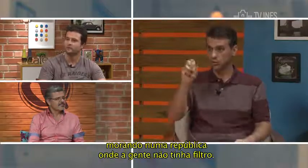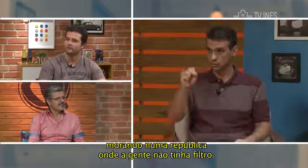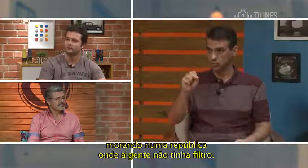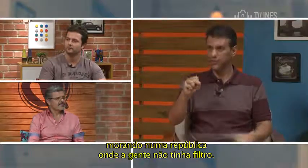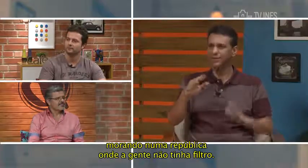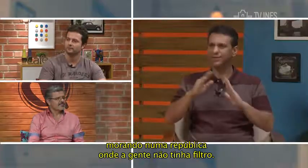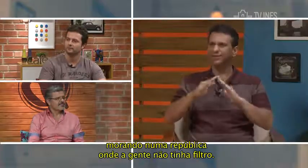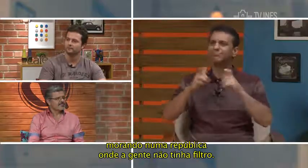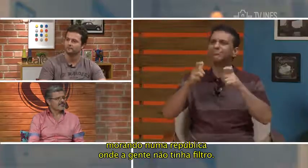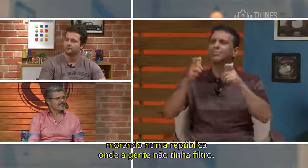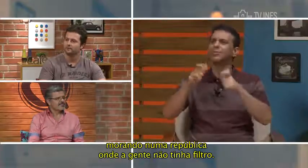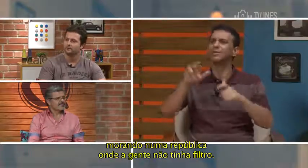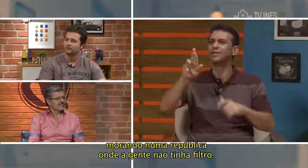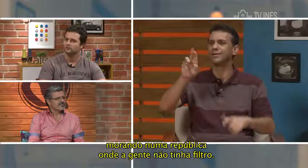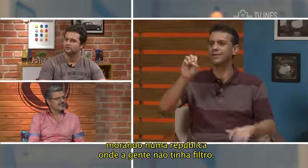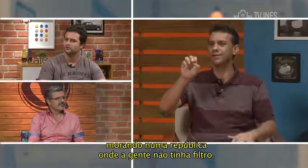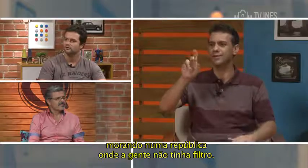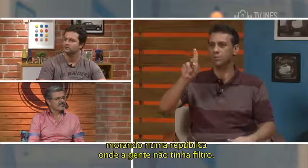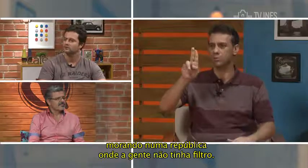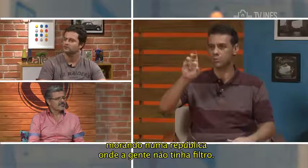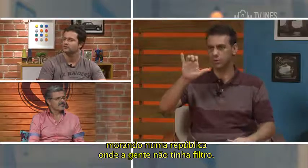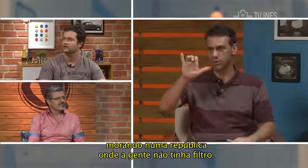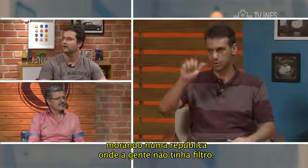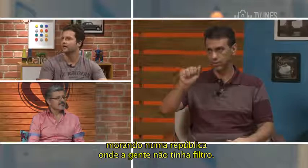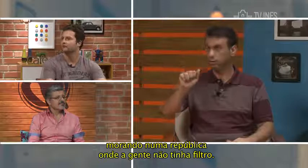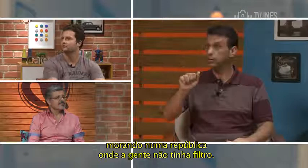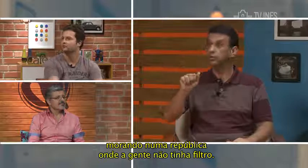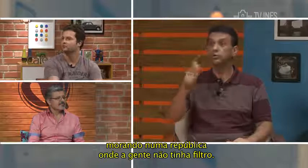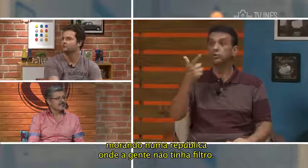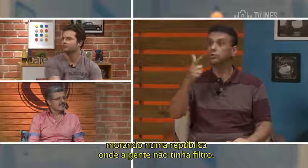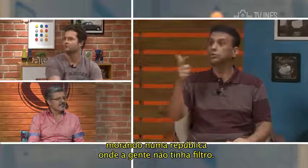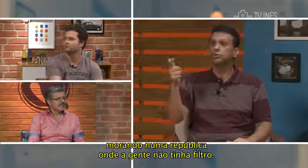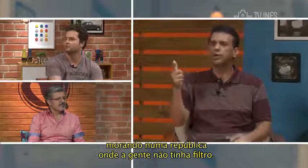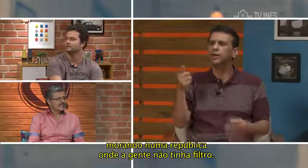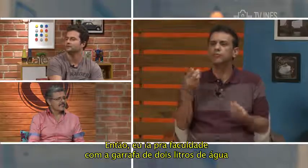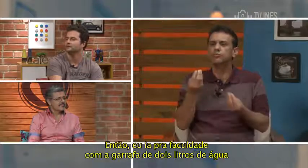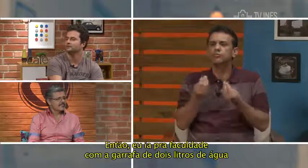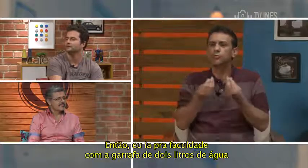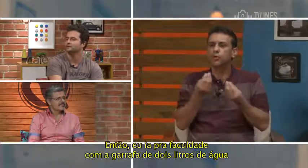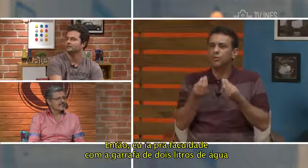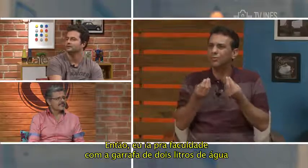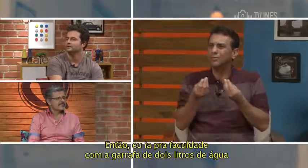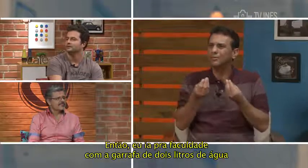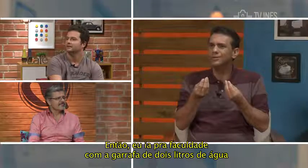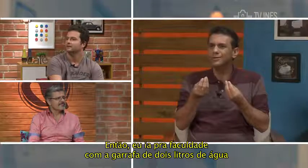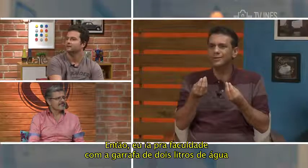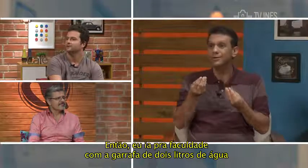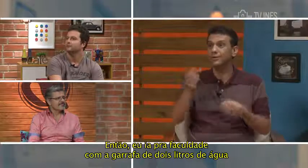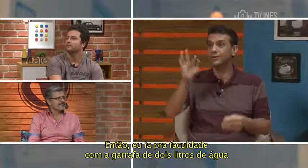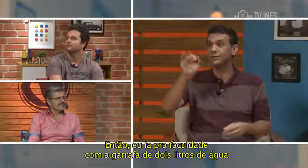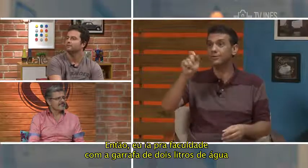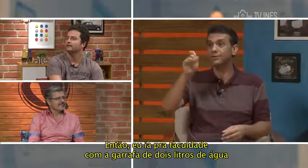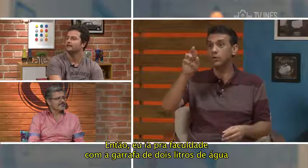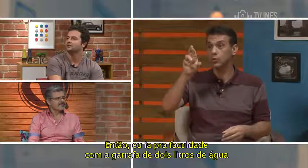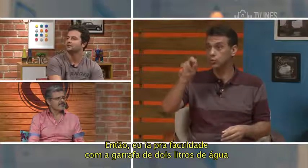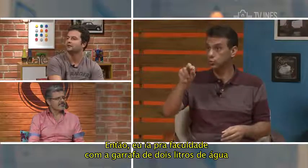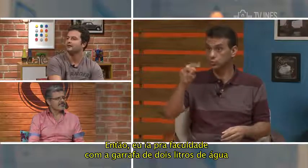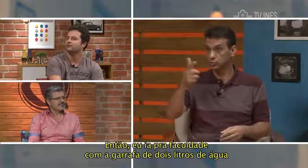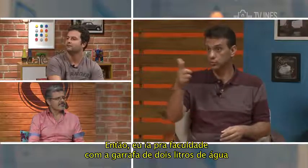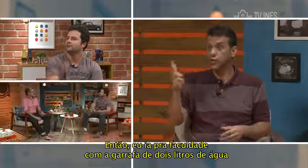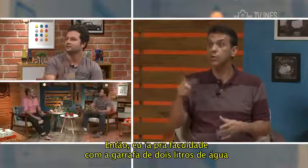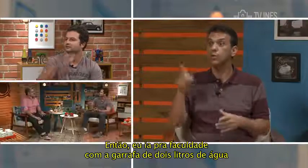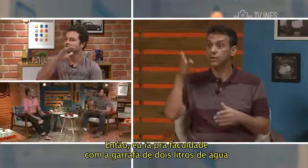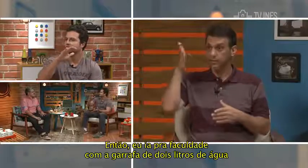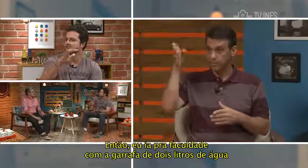anos morando numa república onde a gente não tinha filtro. Então eu ia para a faculdade